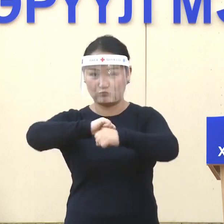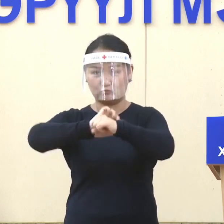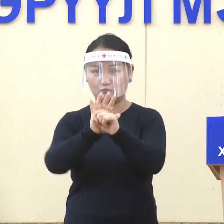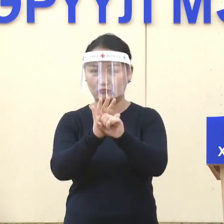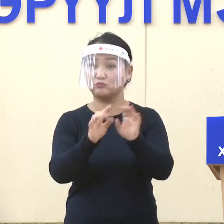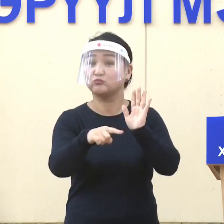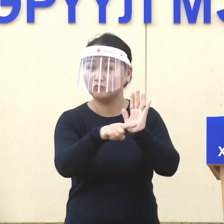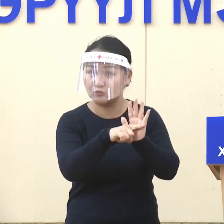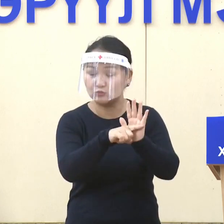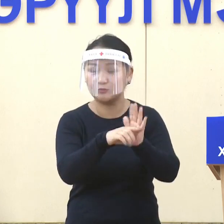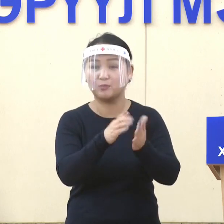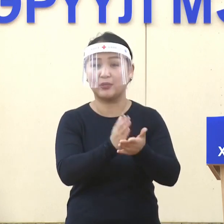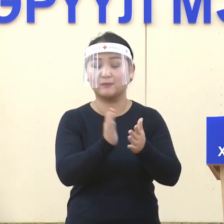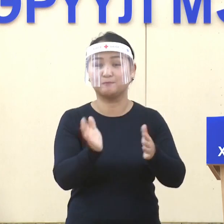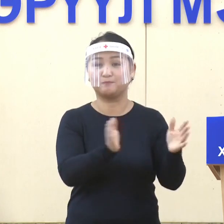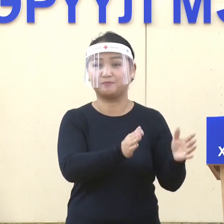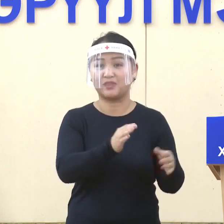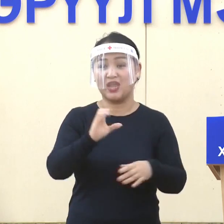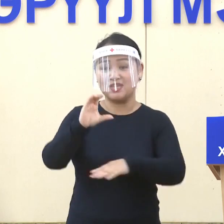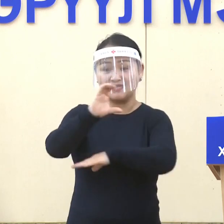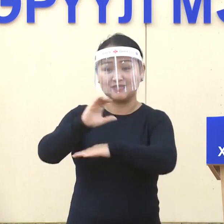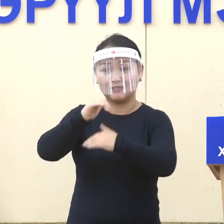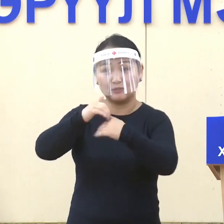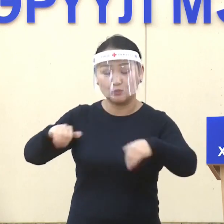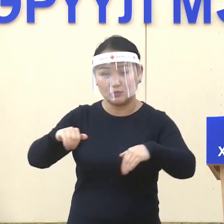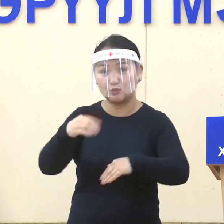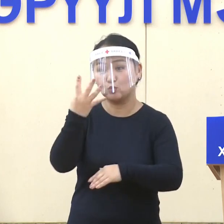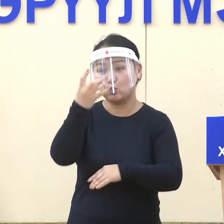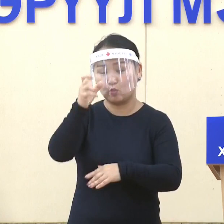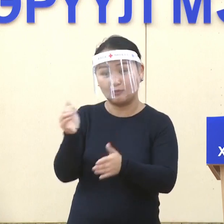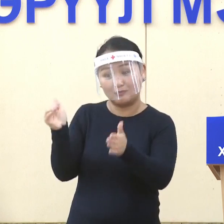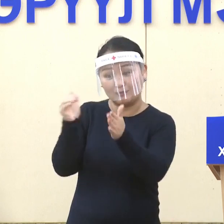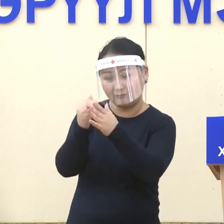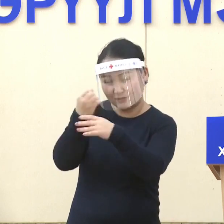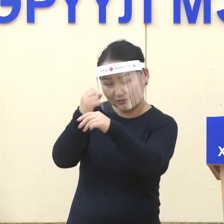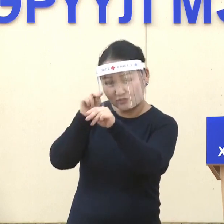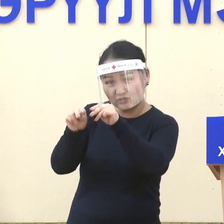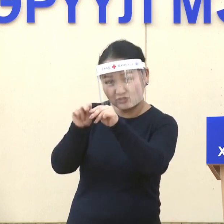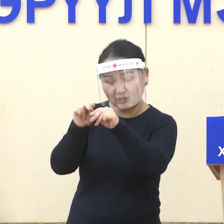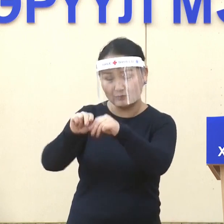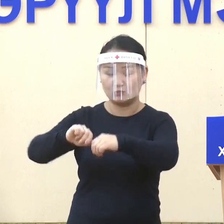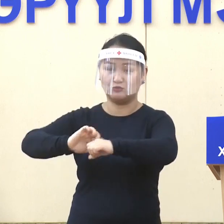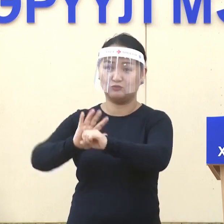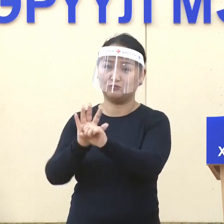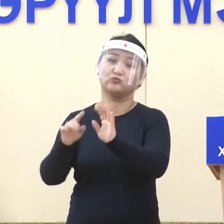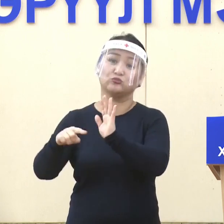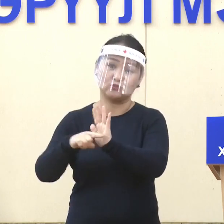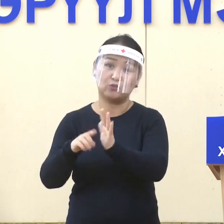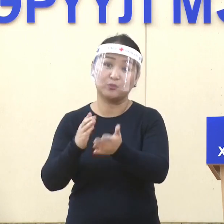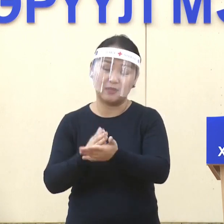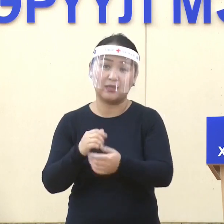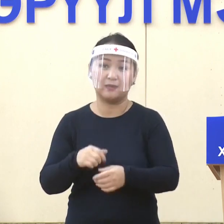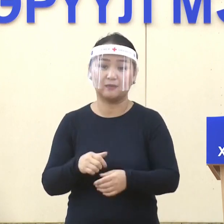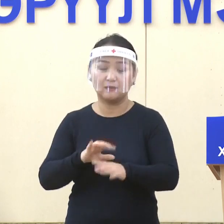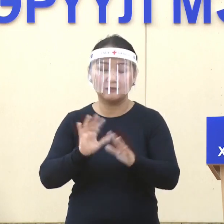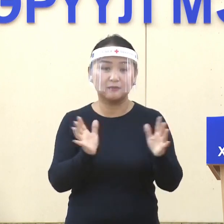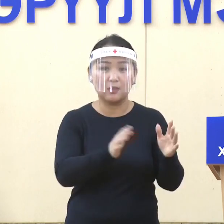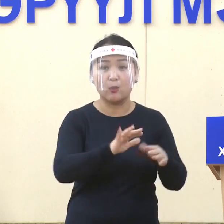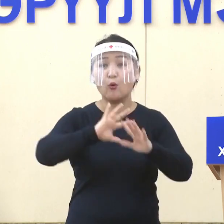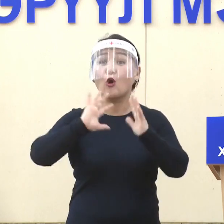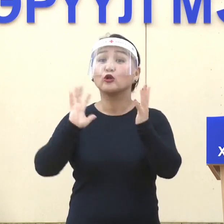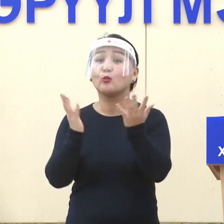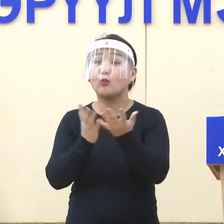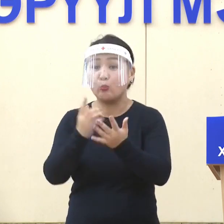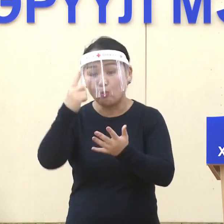байна. Сэлэнг аймагт тусгаарлагдсан 4 хүний давтан шинжилгээ хийхэд мөн коронавирус илрээгүй байна. Ингээд нийт Монгол